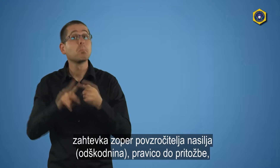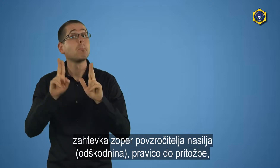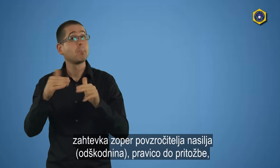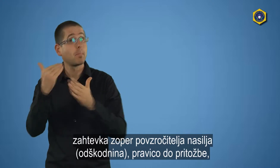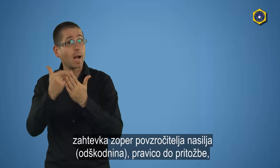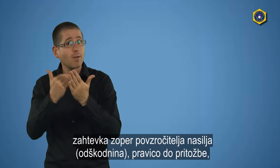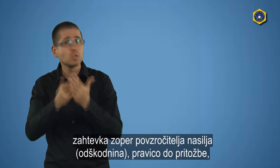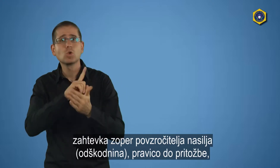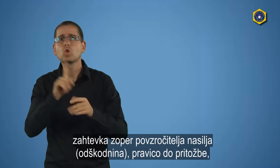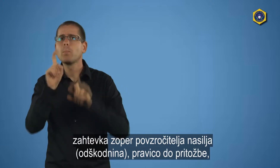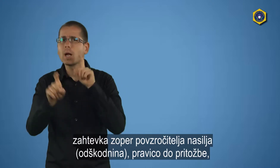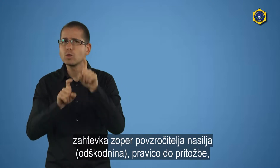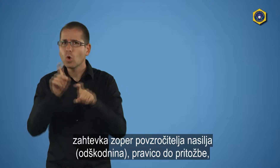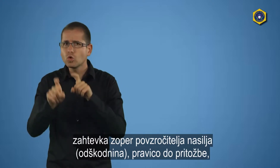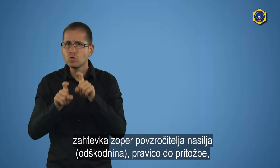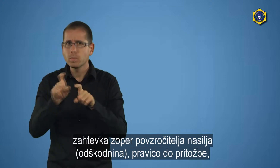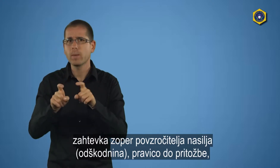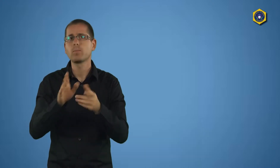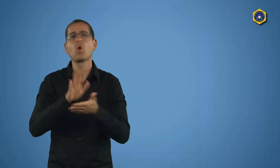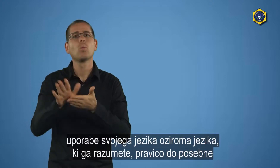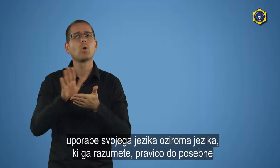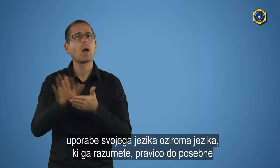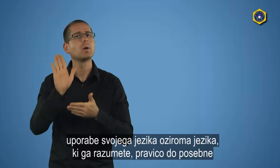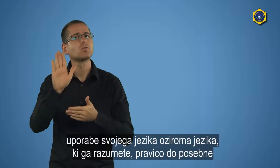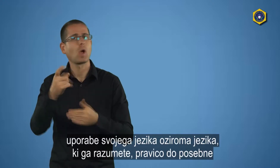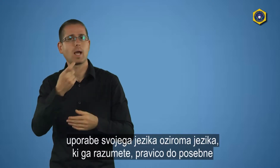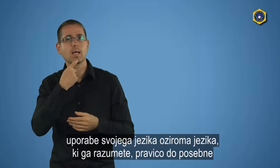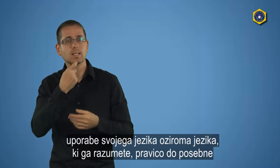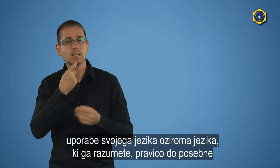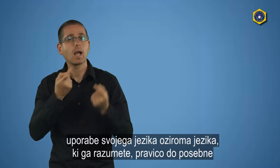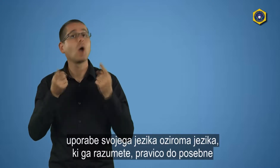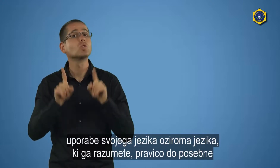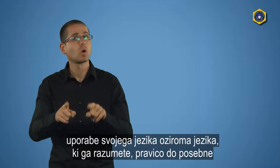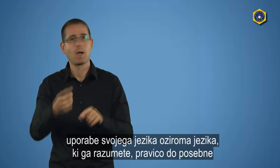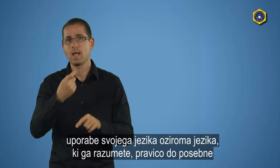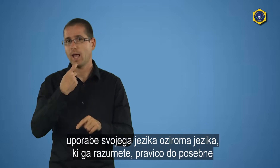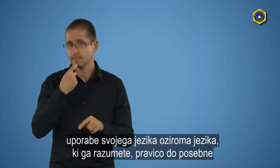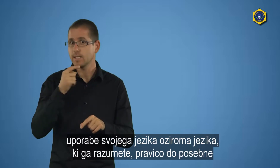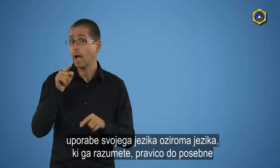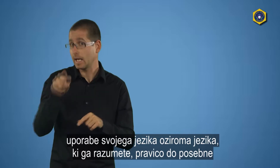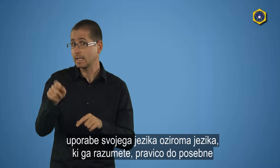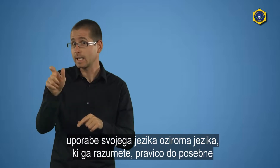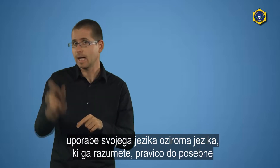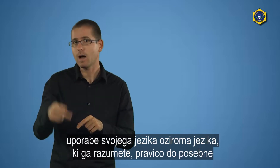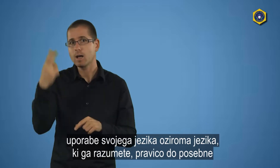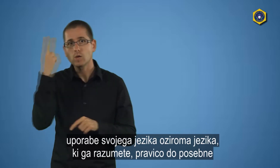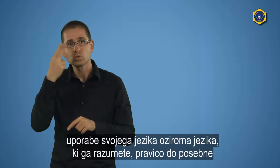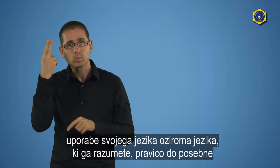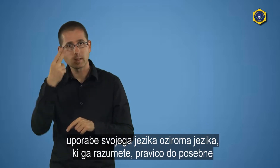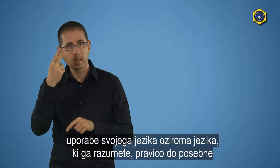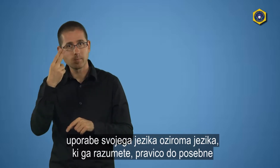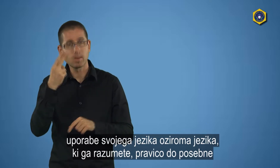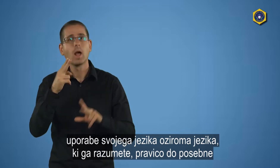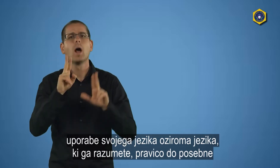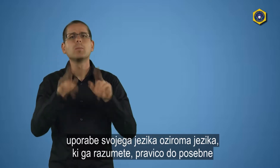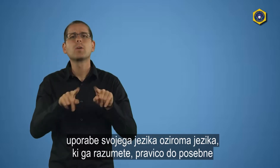pravico do pritožbe, uporabe svojega jezika oziroma jezika, ki ga razumete, pravico